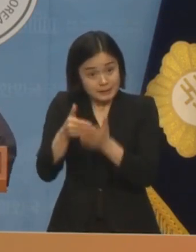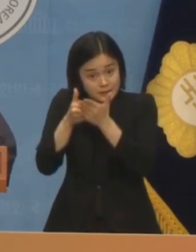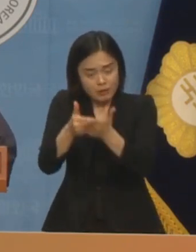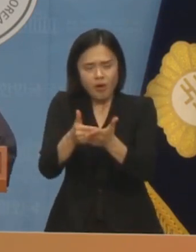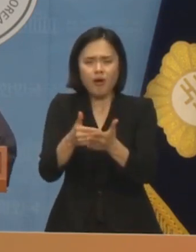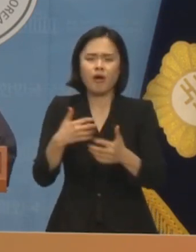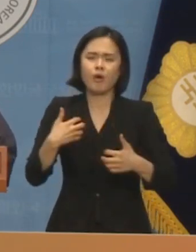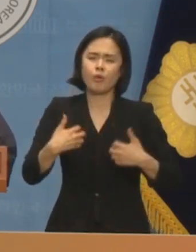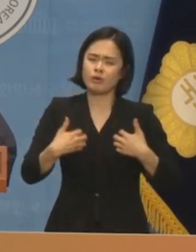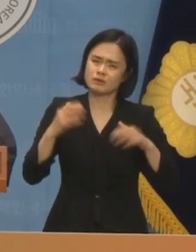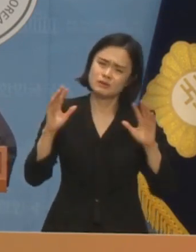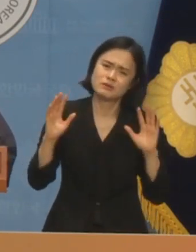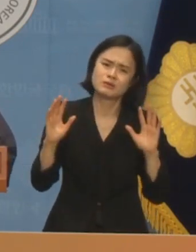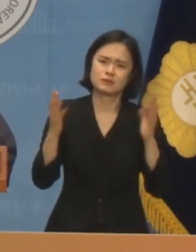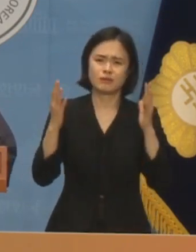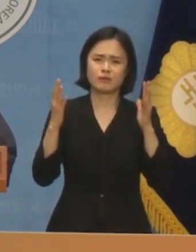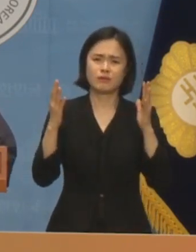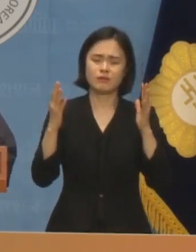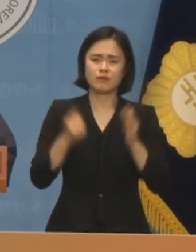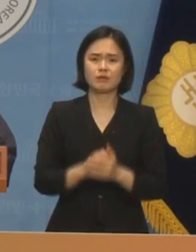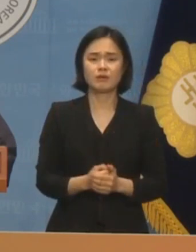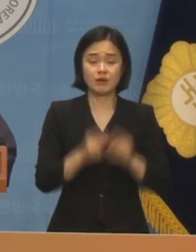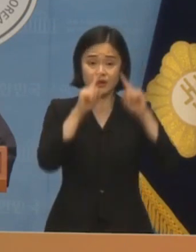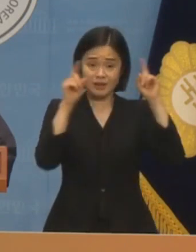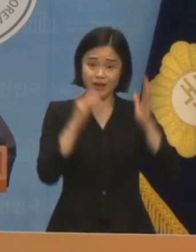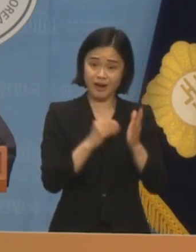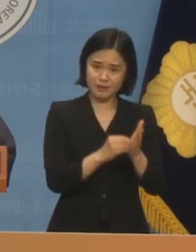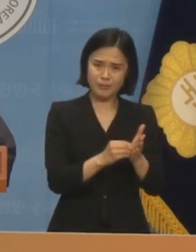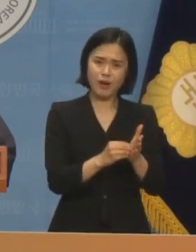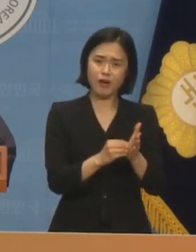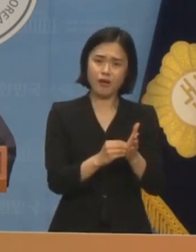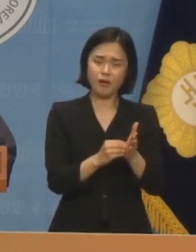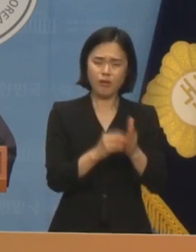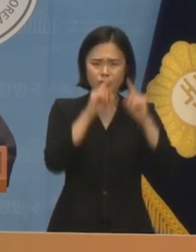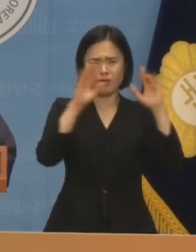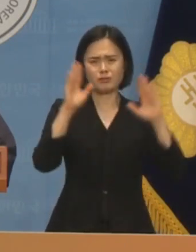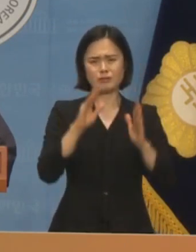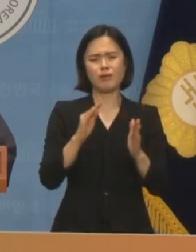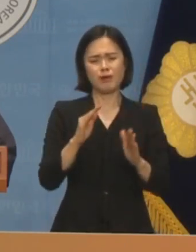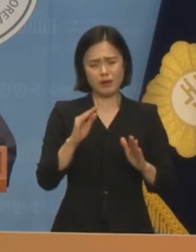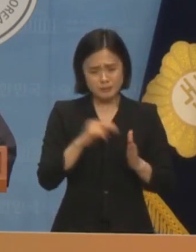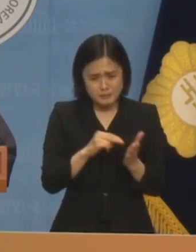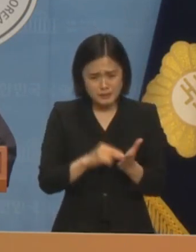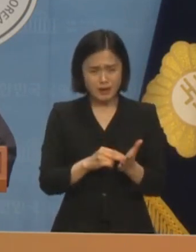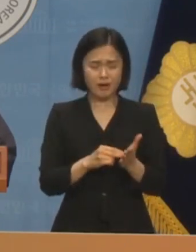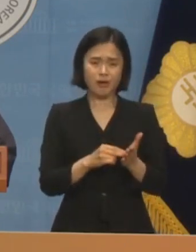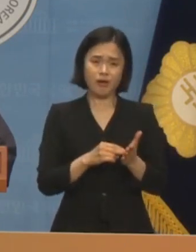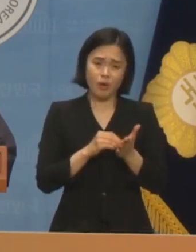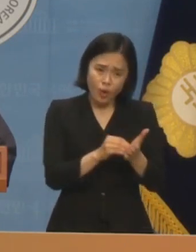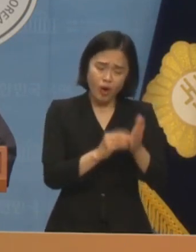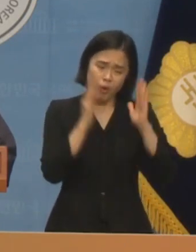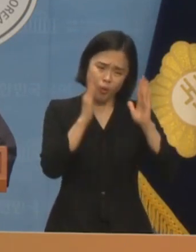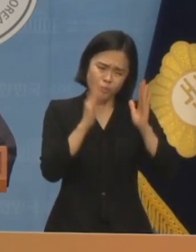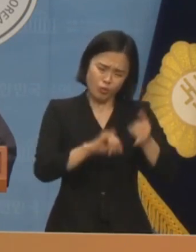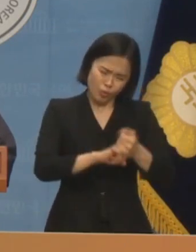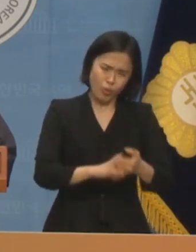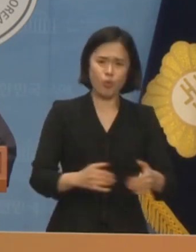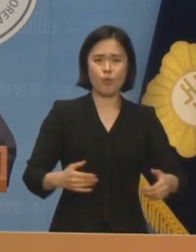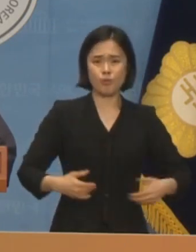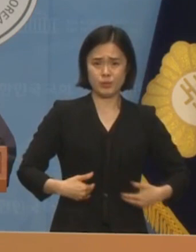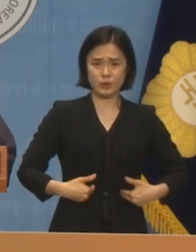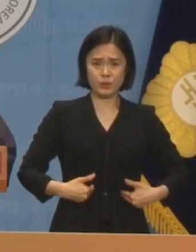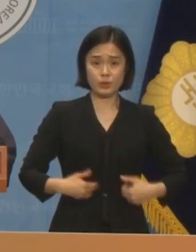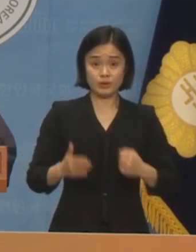대학 입학이 선택이 아닌 필수가 된 한국 사회에서 대학생들이 비용에 대한 부담 없이 고등교육을 받을 수 있도록